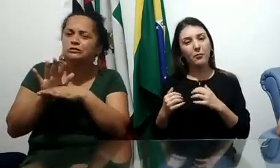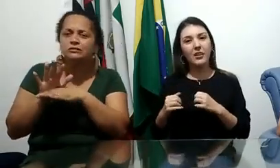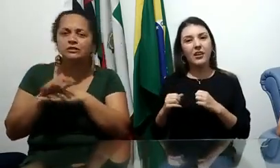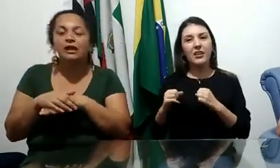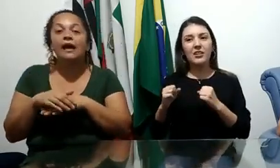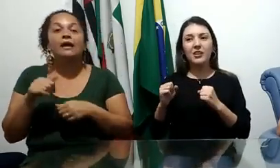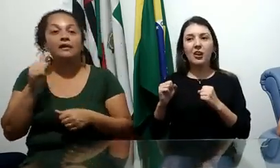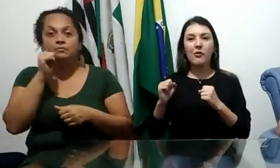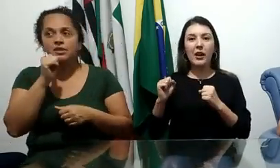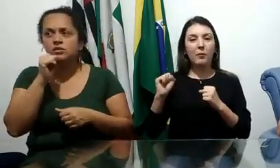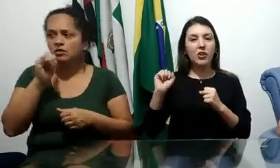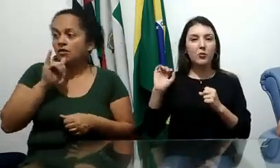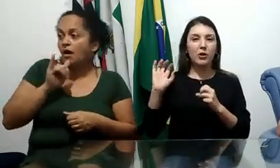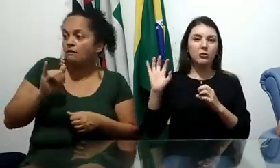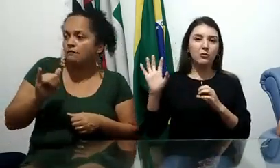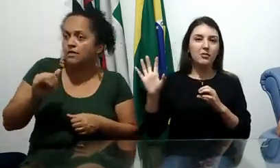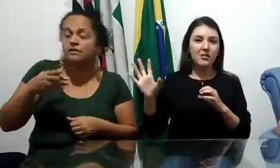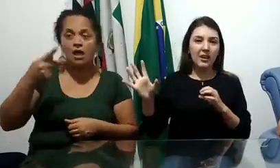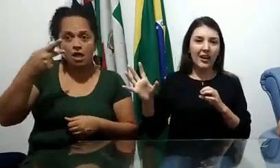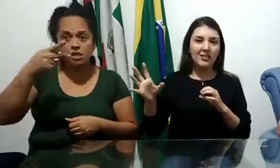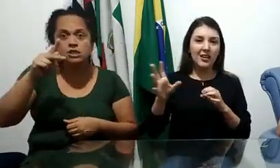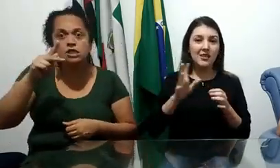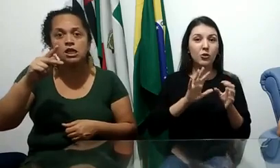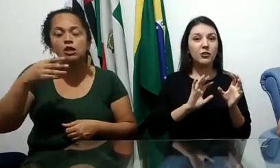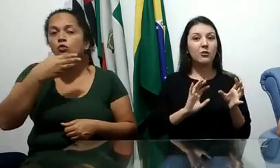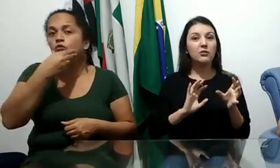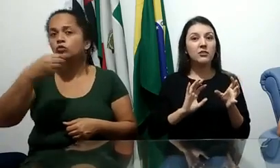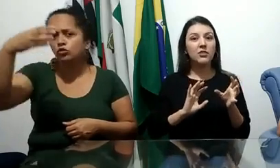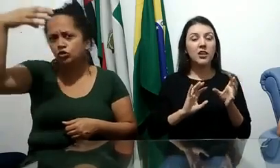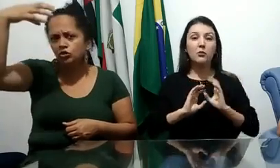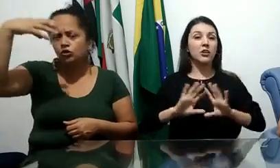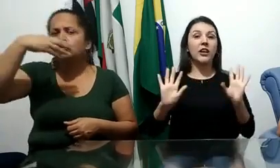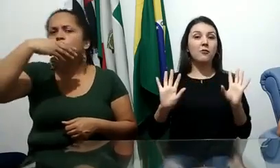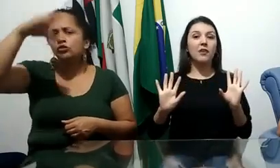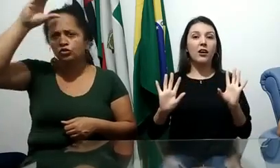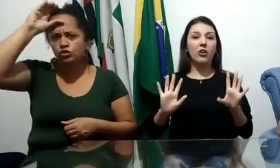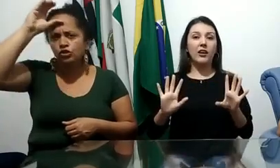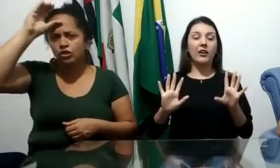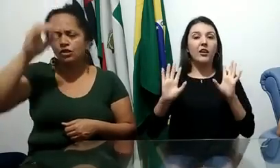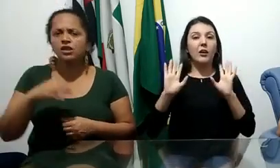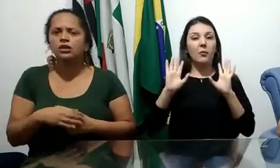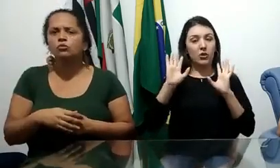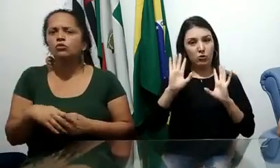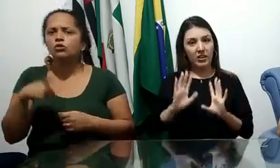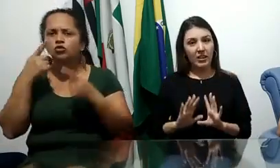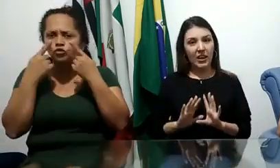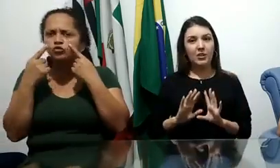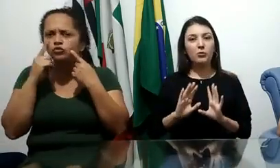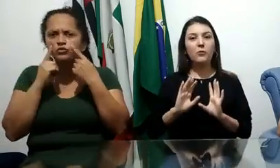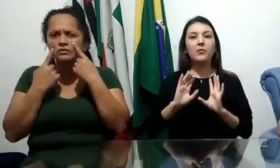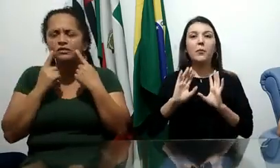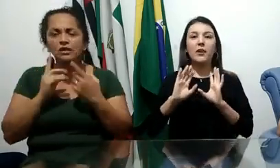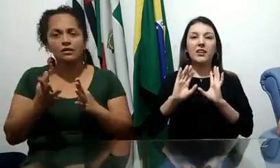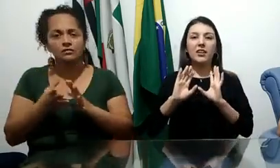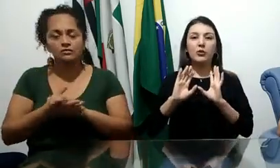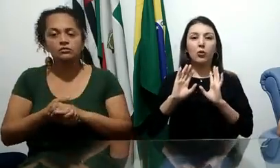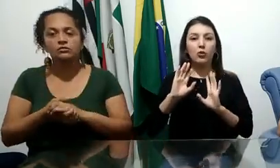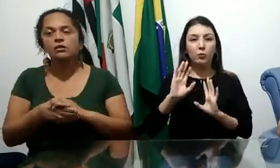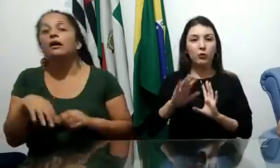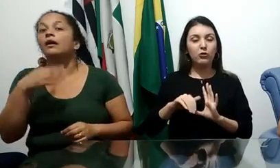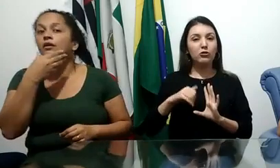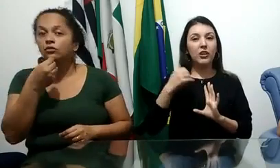forma. Então ela pede para um dos oficiais ir lá saber o que está acontecendo. E Mordecai fala, olha, baixou um decreto para